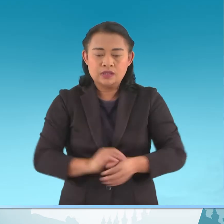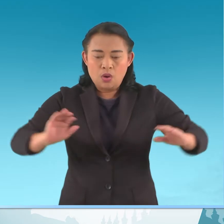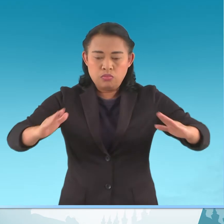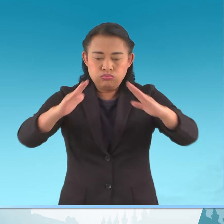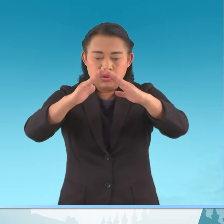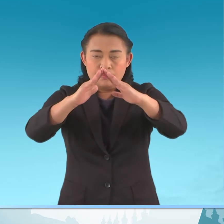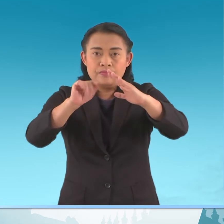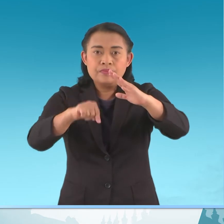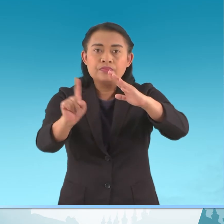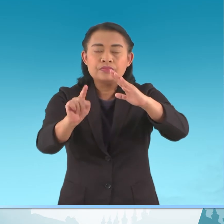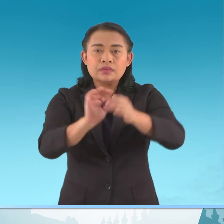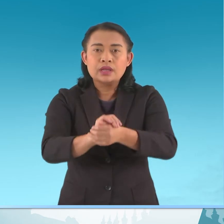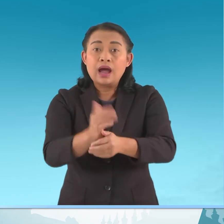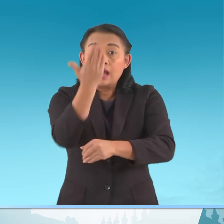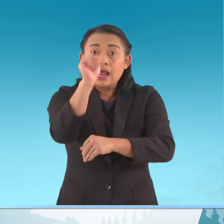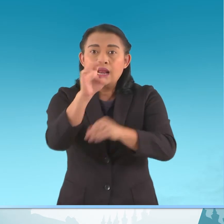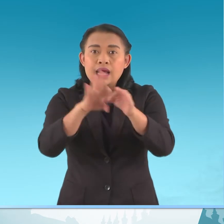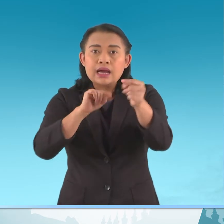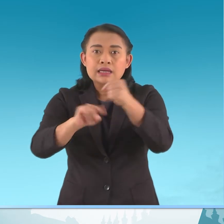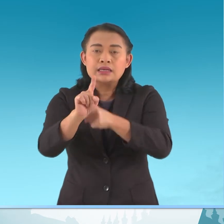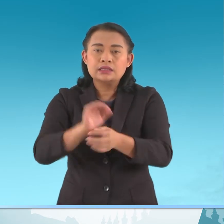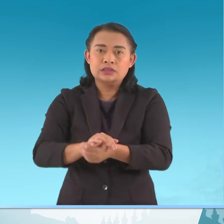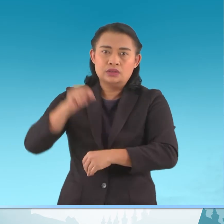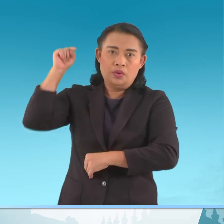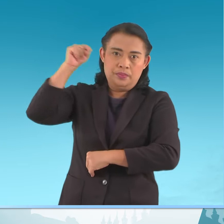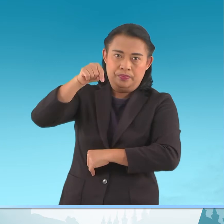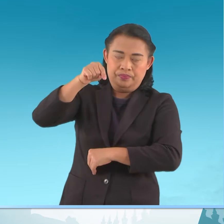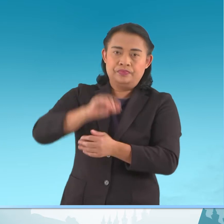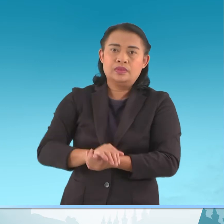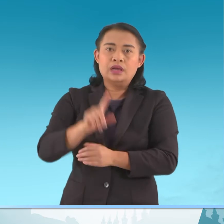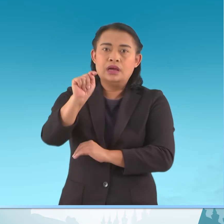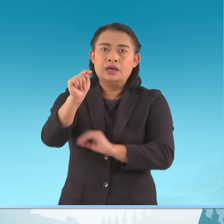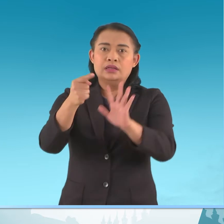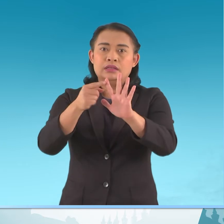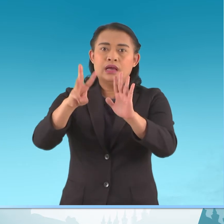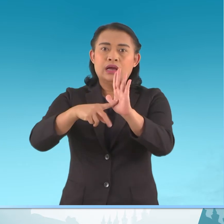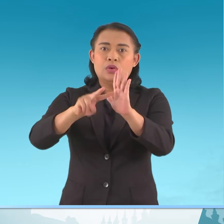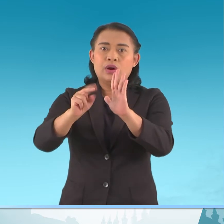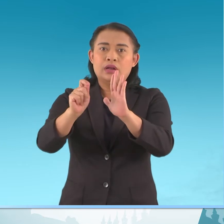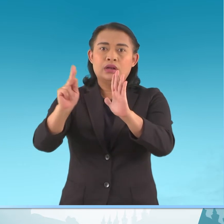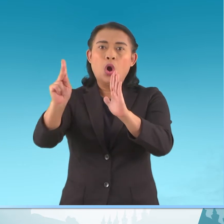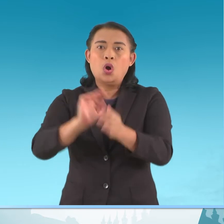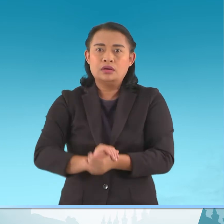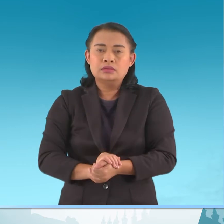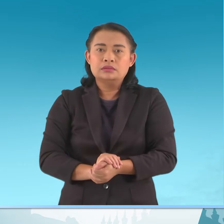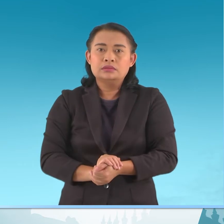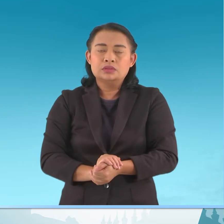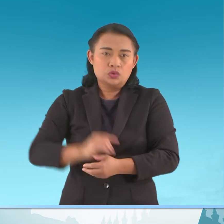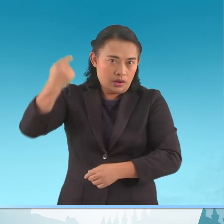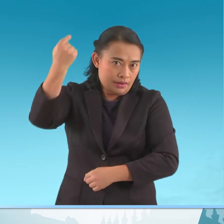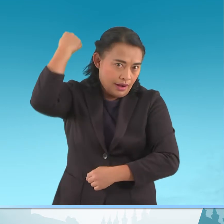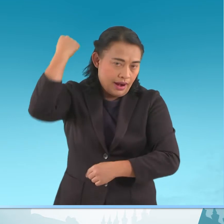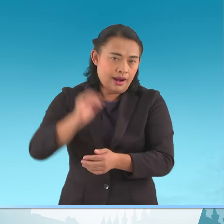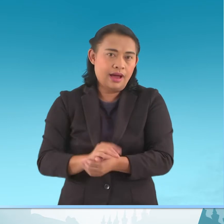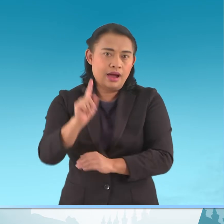สำหรับคิดในการตั้งประสาทเธอหินแห่งนี้นะฮะด้านหน้าในจะหันหน้าไปทางที่ตัวตอกนะครับส่วนด้านหลังที่ผมอยู่ตรงนี้นะ